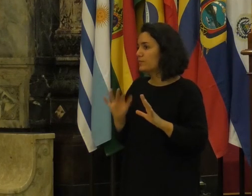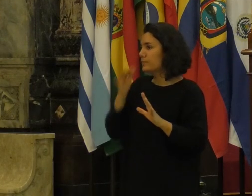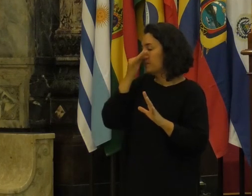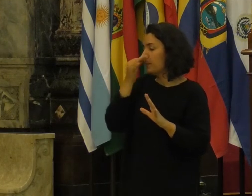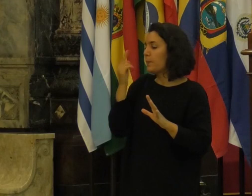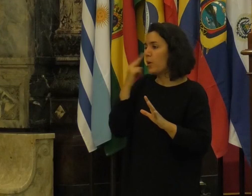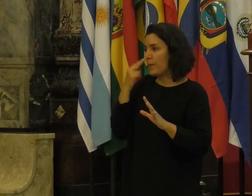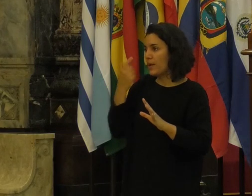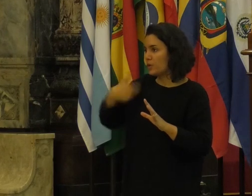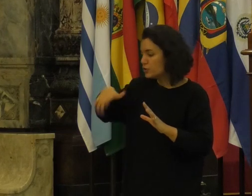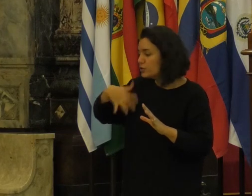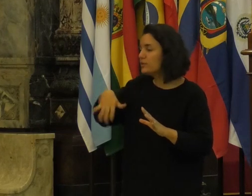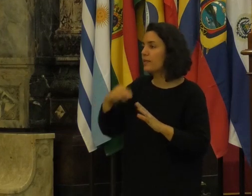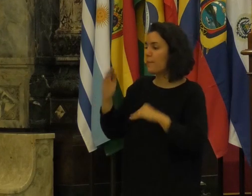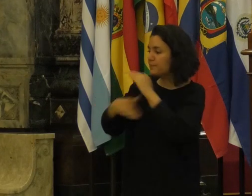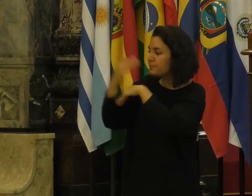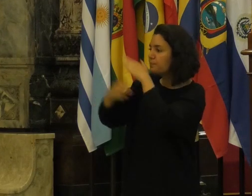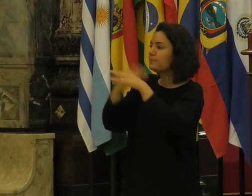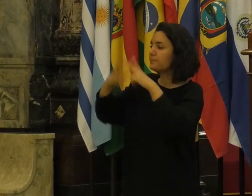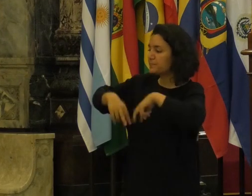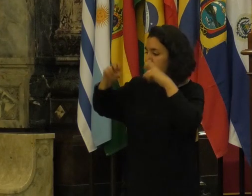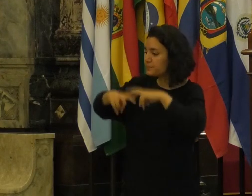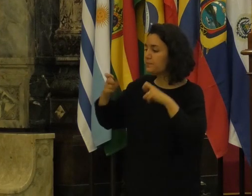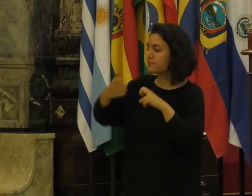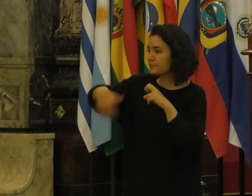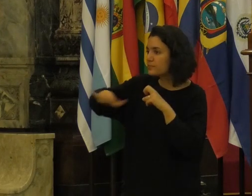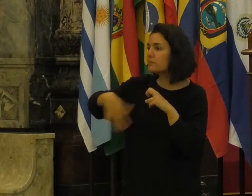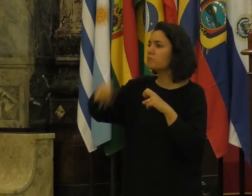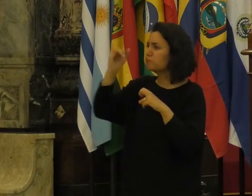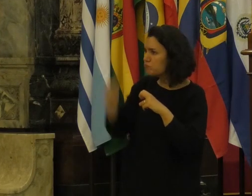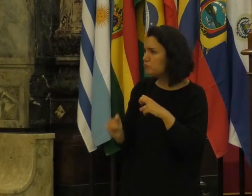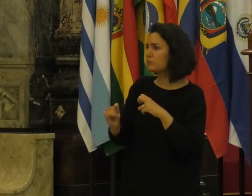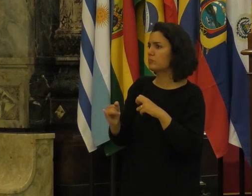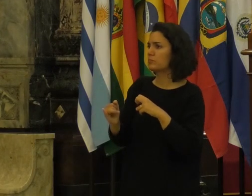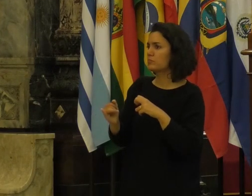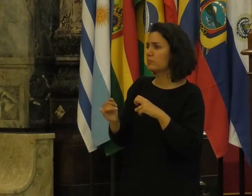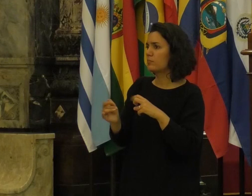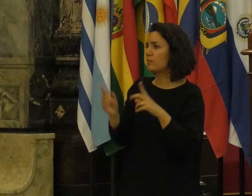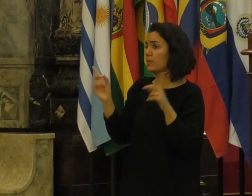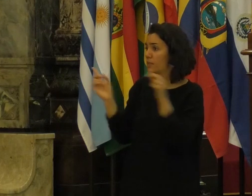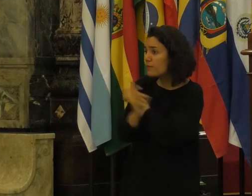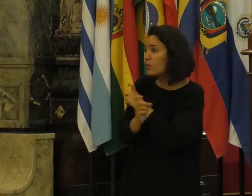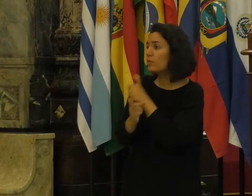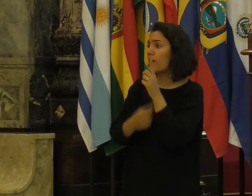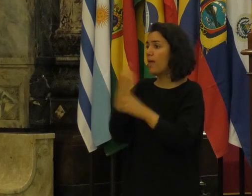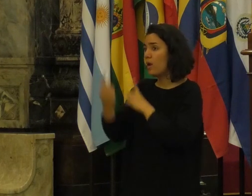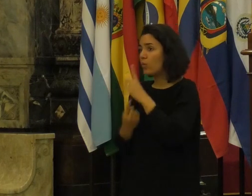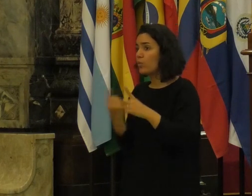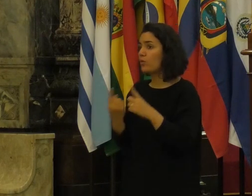de la sociedad para el desarrollo de la investigación de la región, ¿cierto? La dificultad en algunos casos del